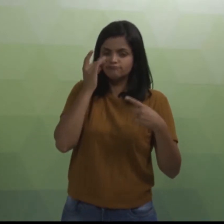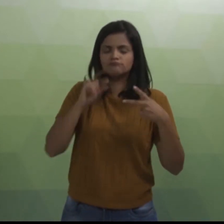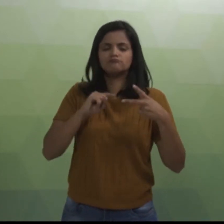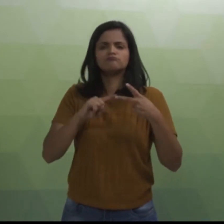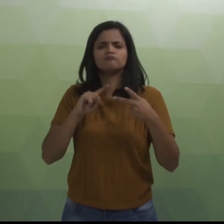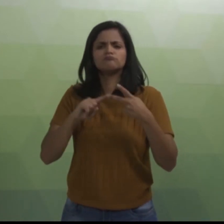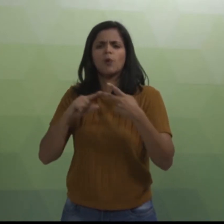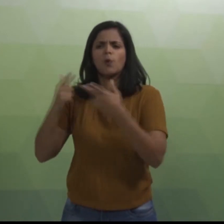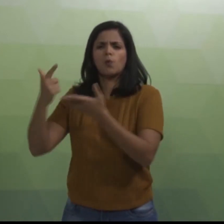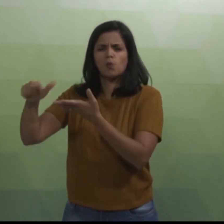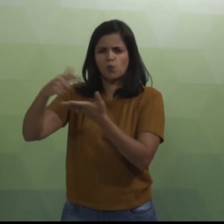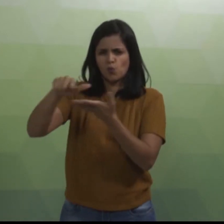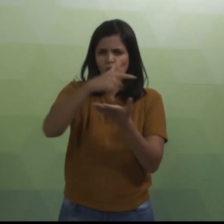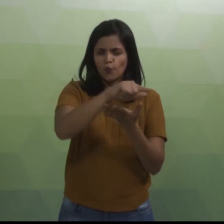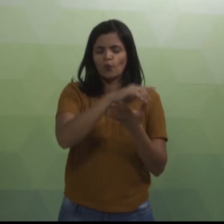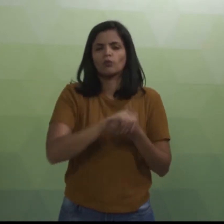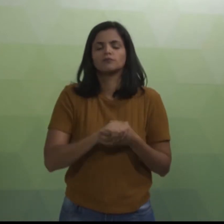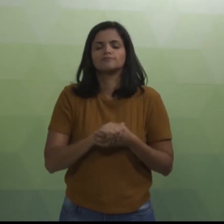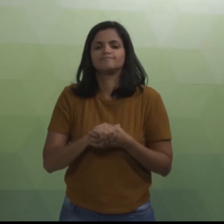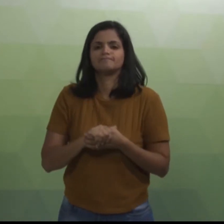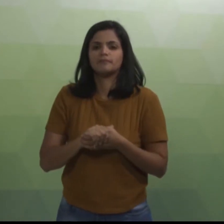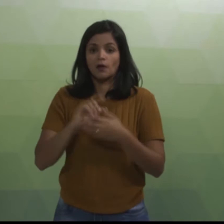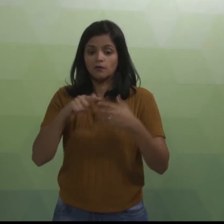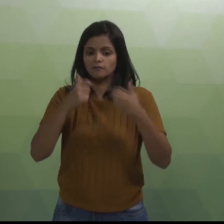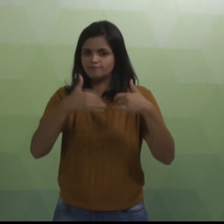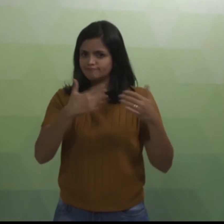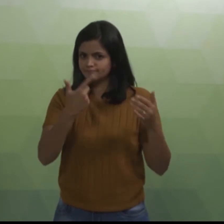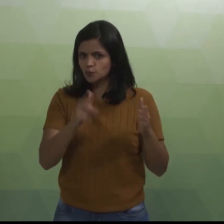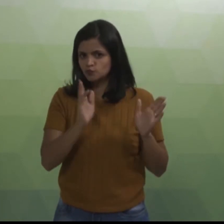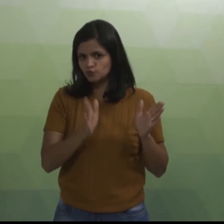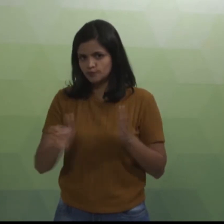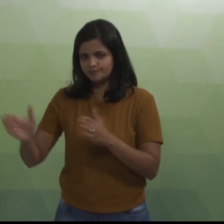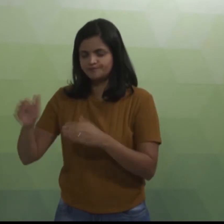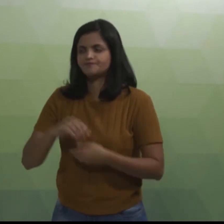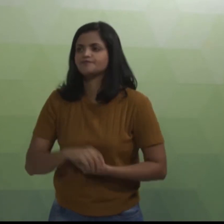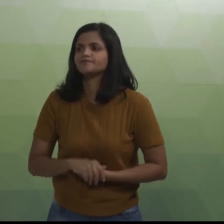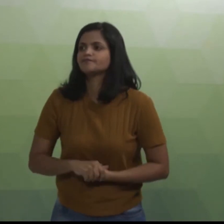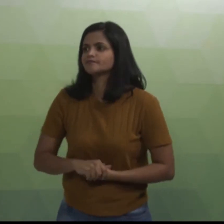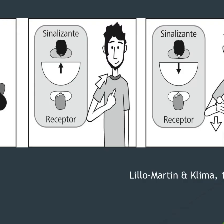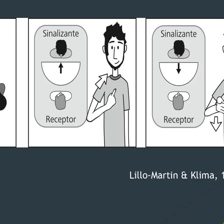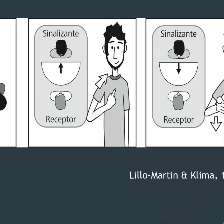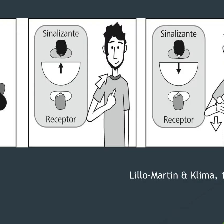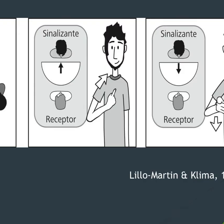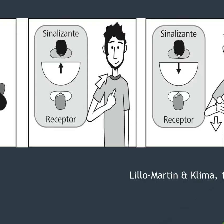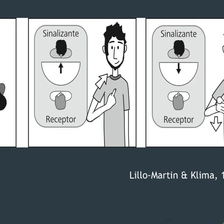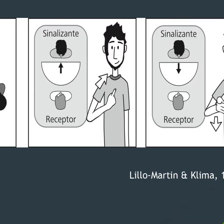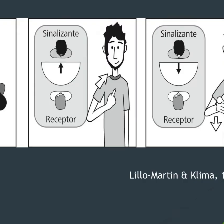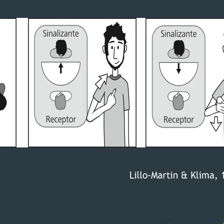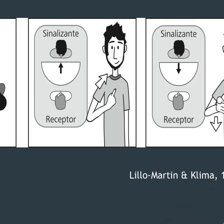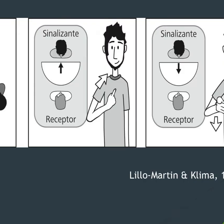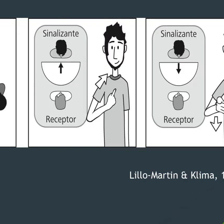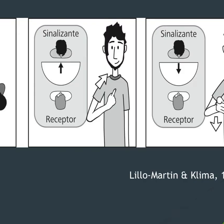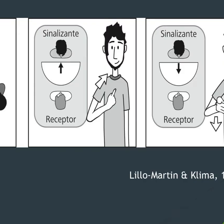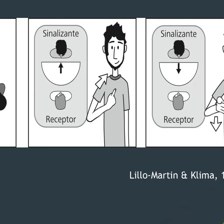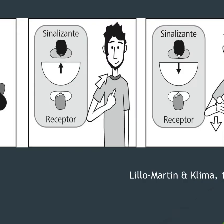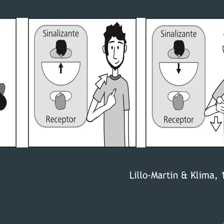são referentes. O primeiro, presente, e o segundo, ausente. Daremos continuação à nossa